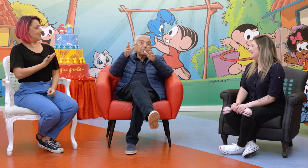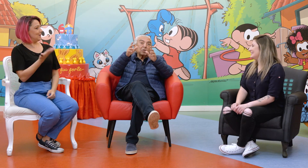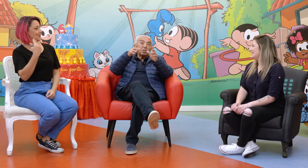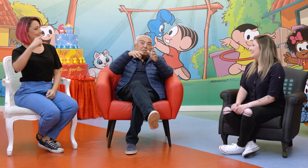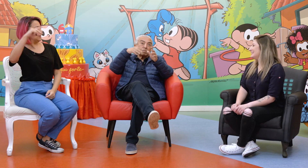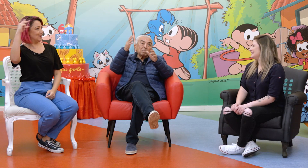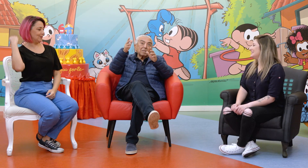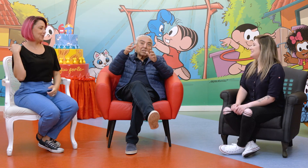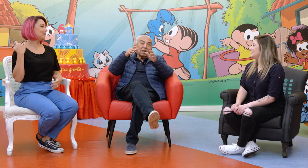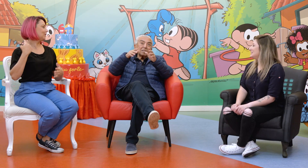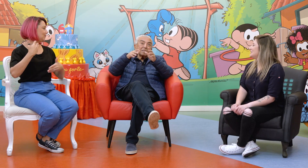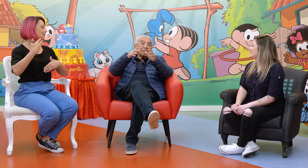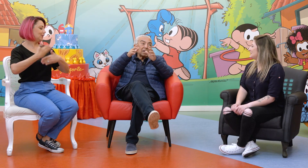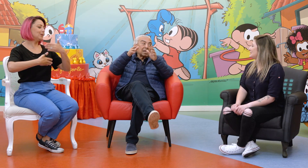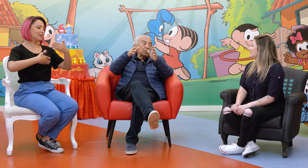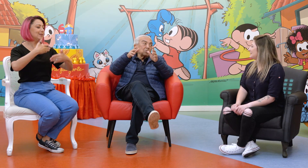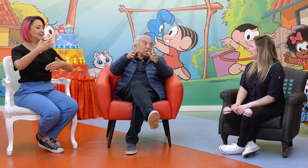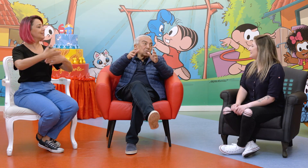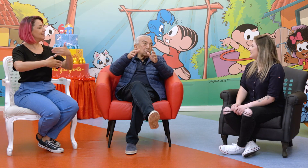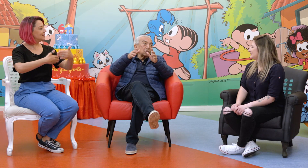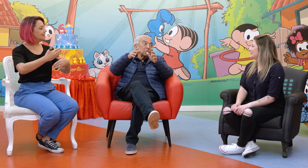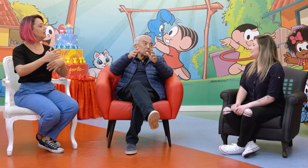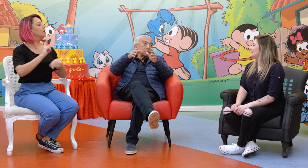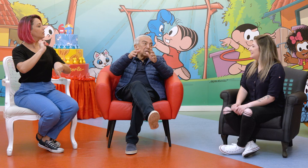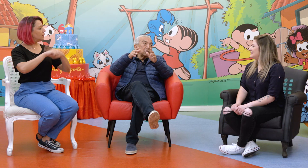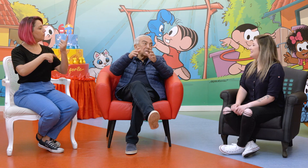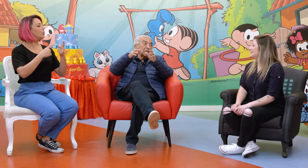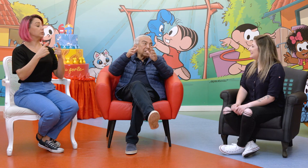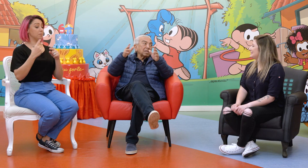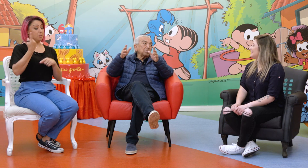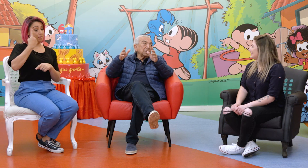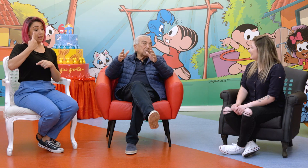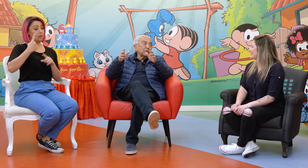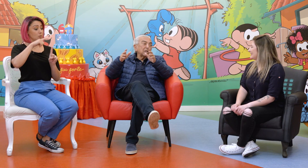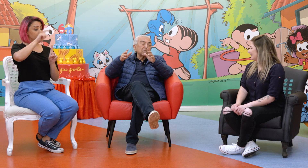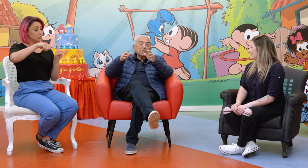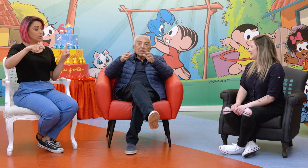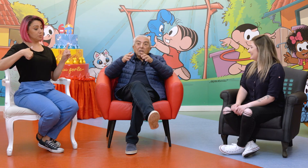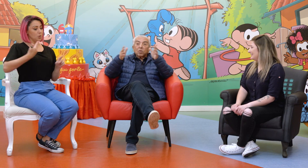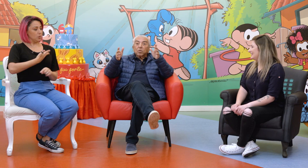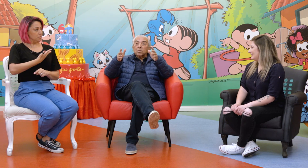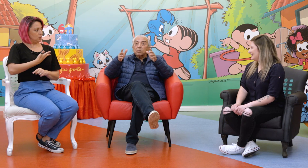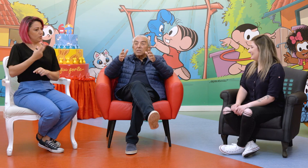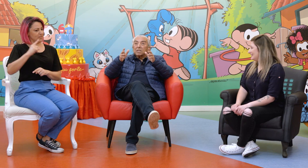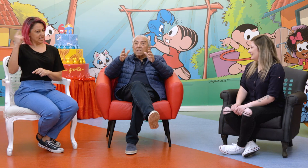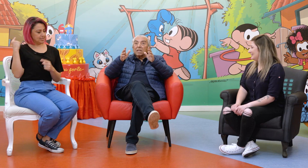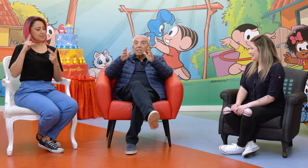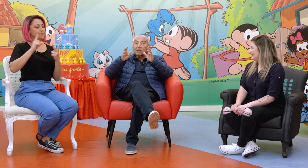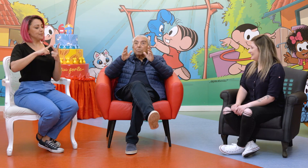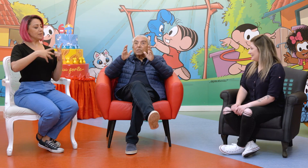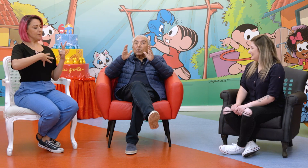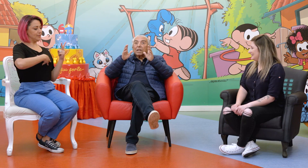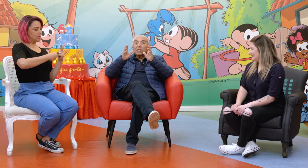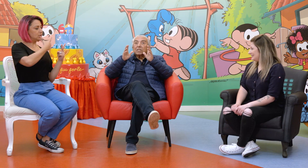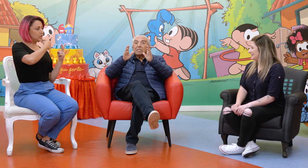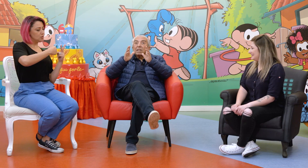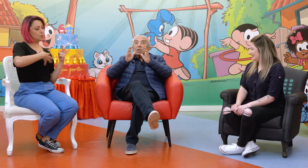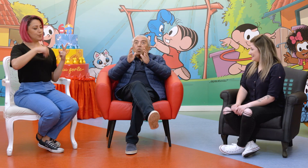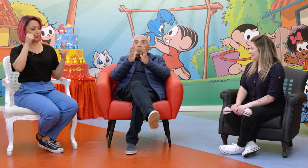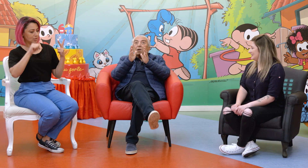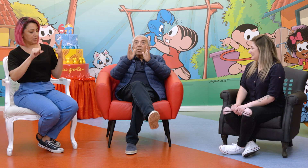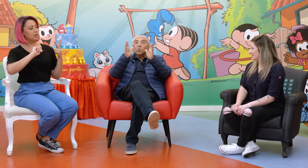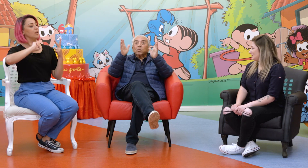E depois, mais tarde, nos meus filhos e nas minhas filhas. Com isso, você tem, então,